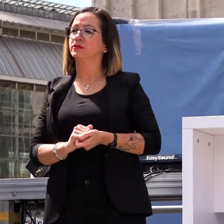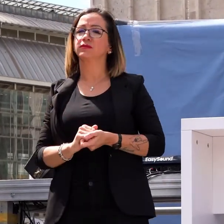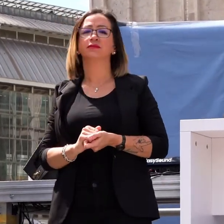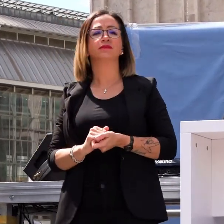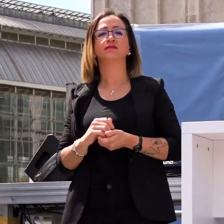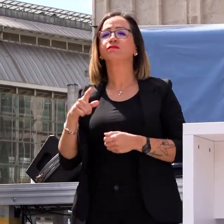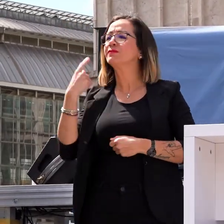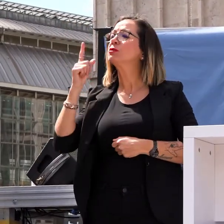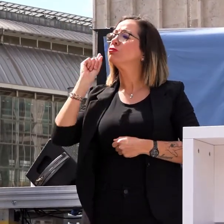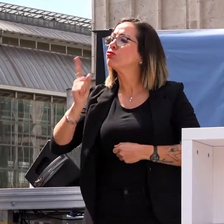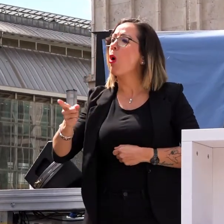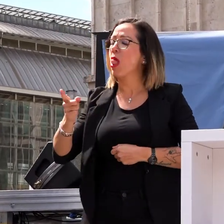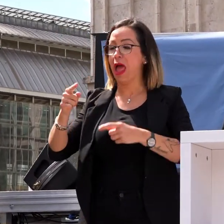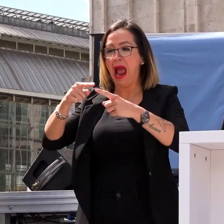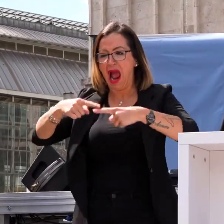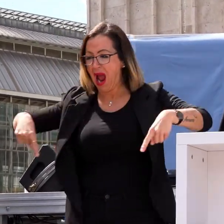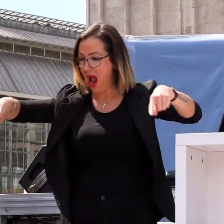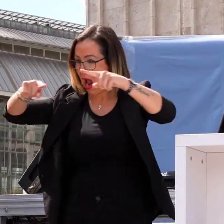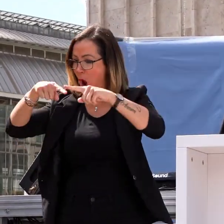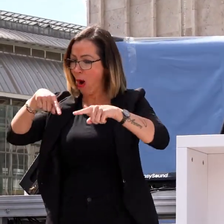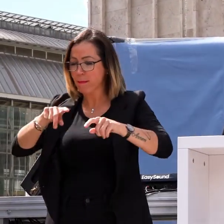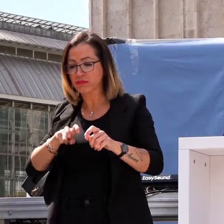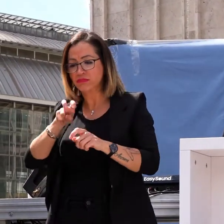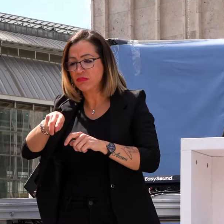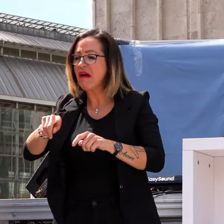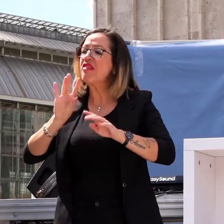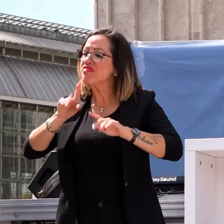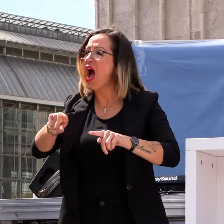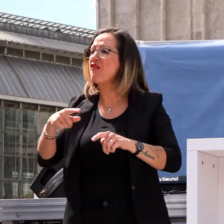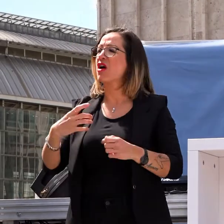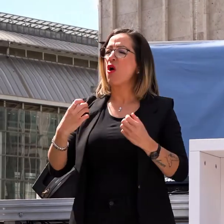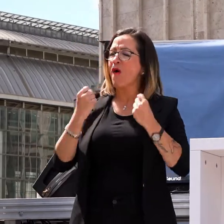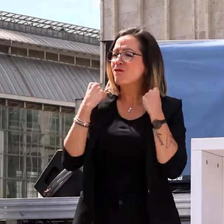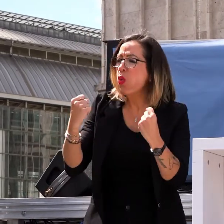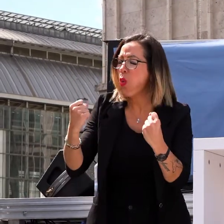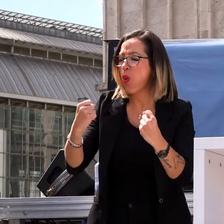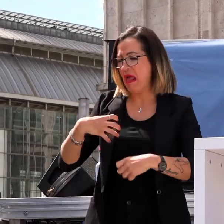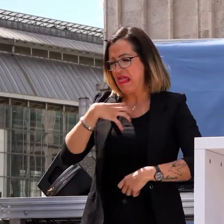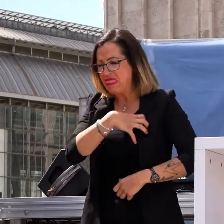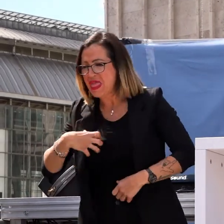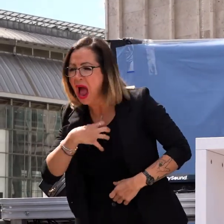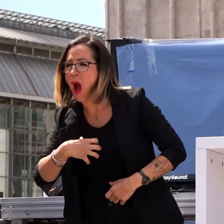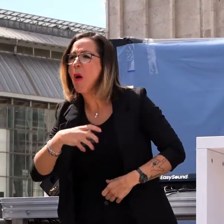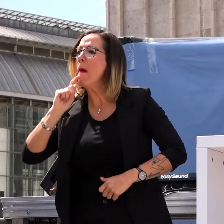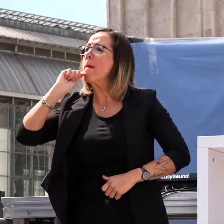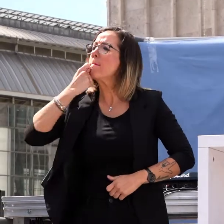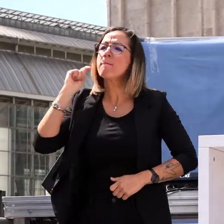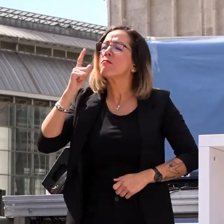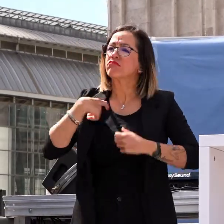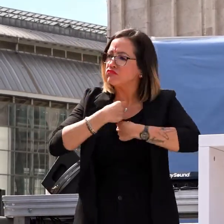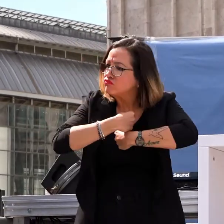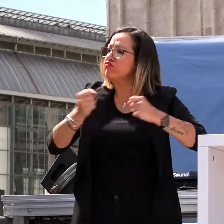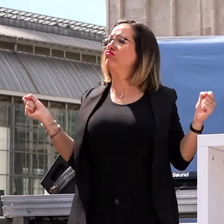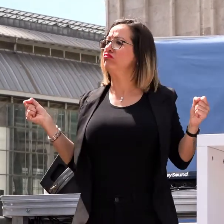Wir sollten uns gegenseitig Raum geben, wütend zu sein und trauern zu können, ohne ein Blatt vor den Mund zu nehmen.